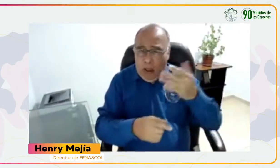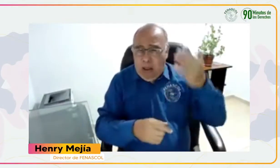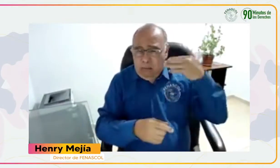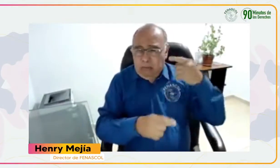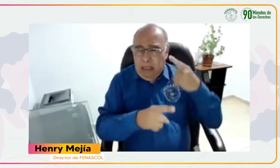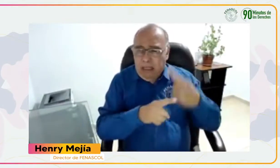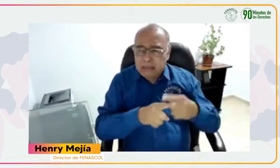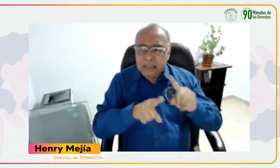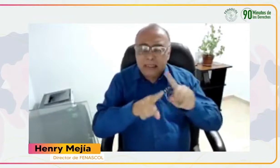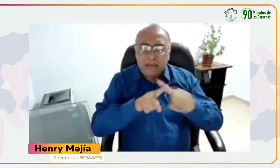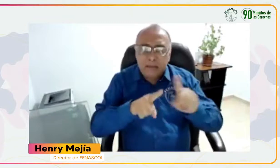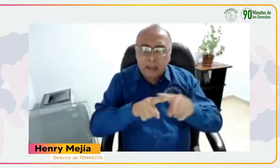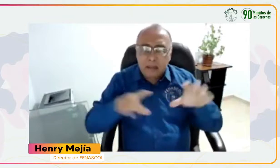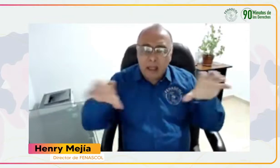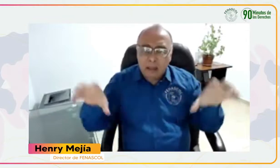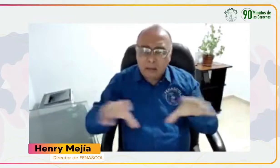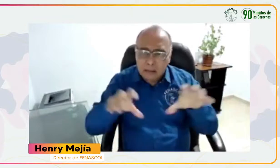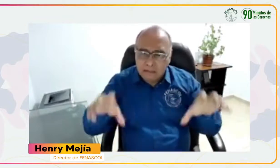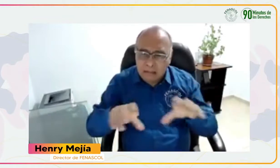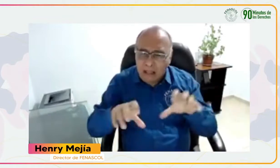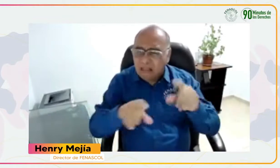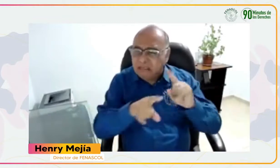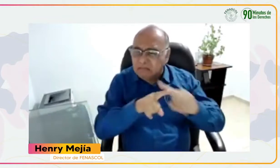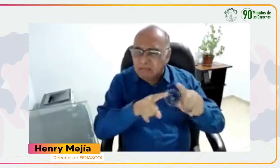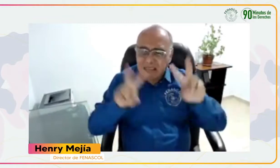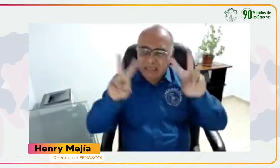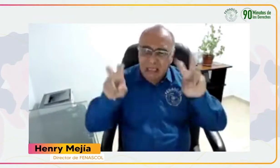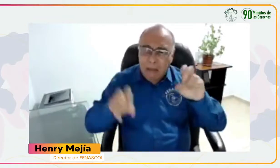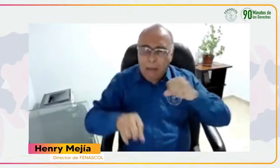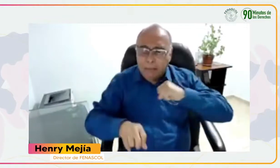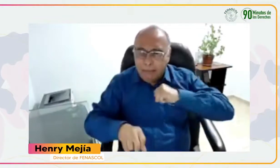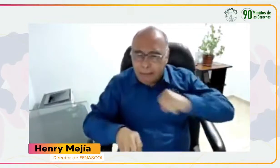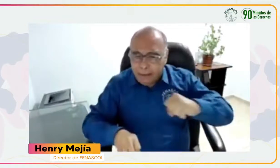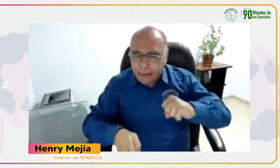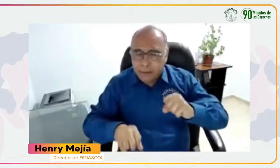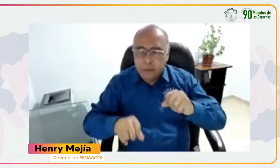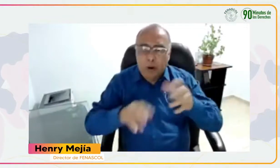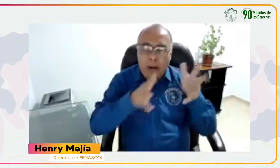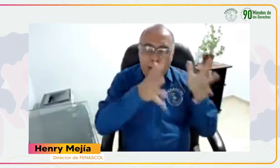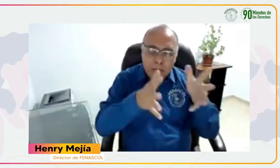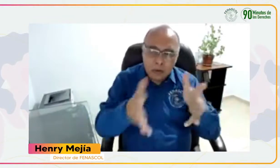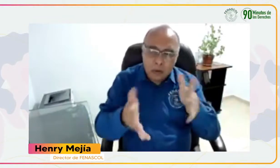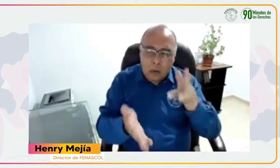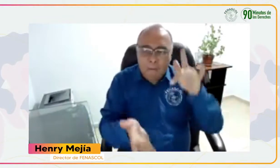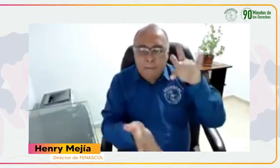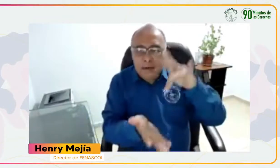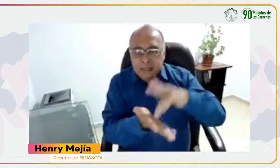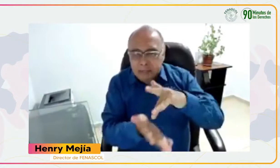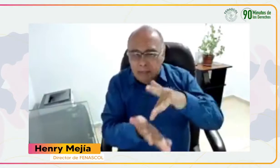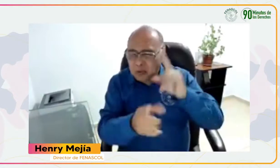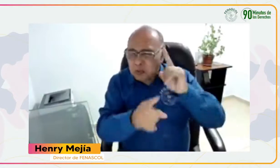baja. Nosotros en FENASCOL hemos realizado diferentes actividades hablando sobre derechos,